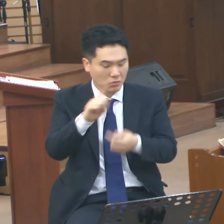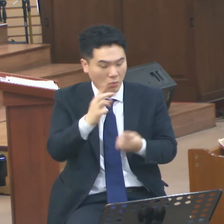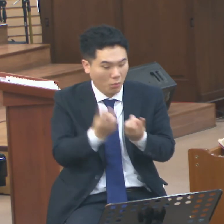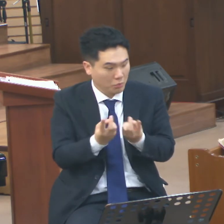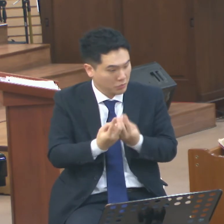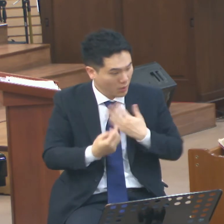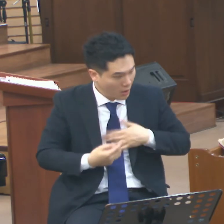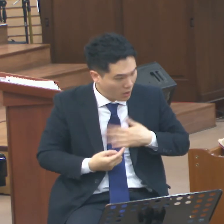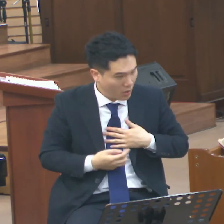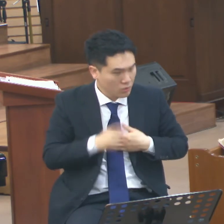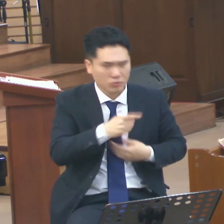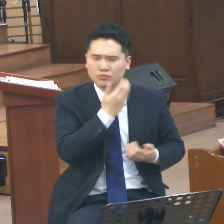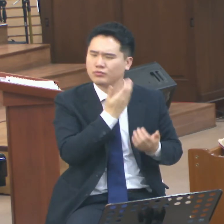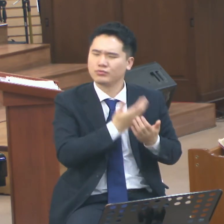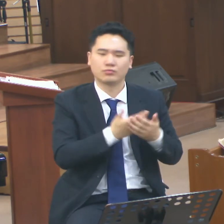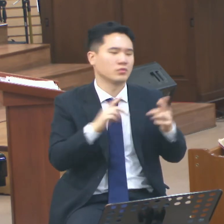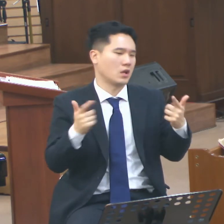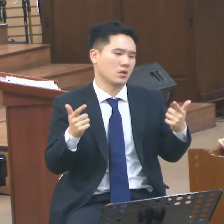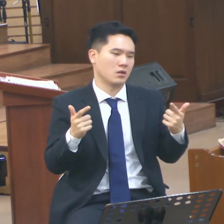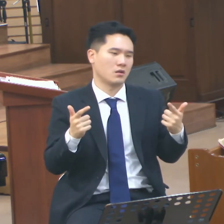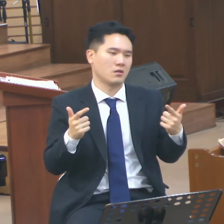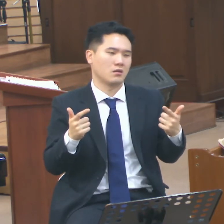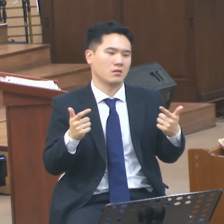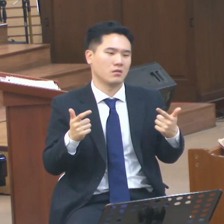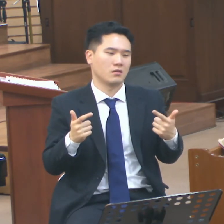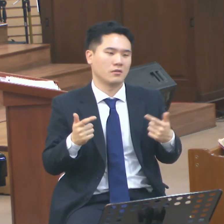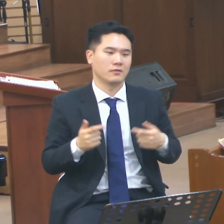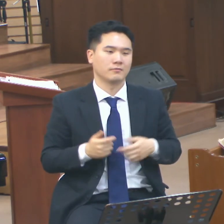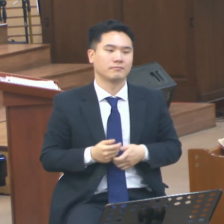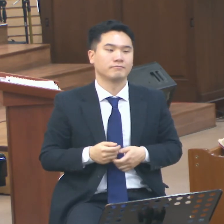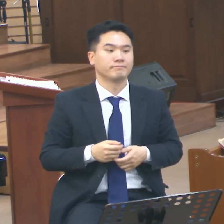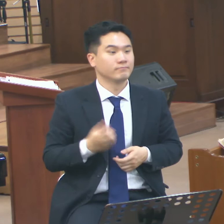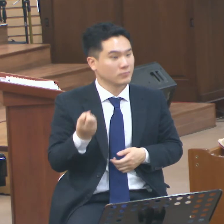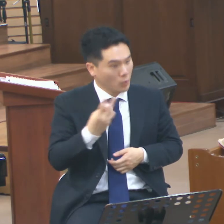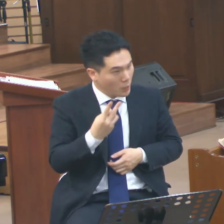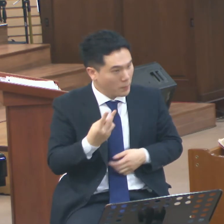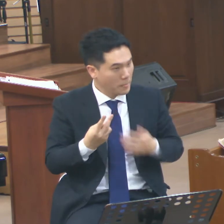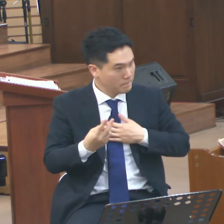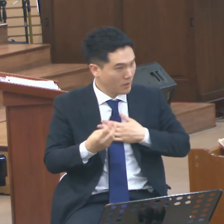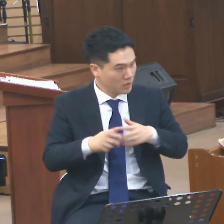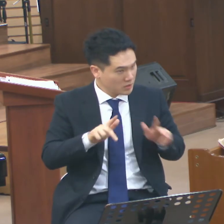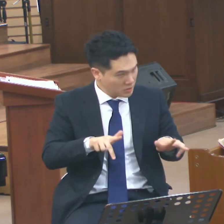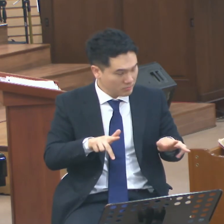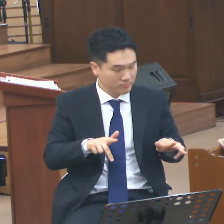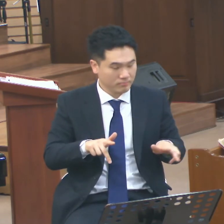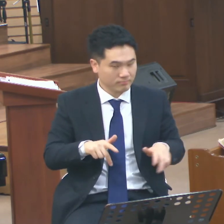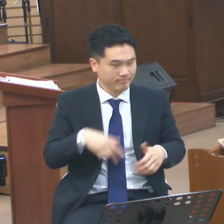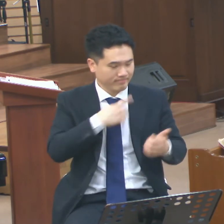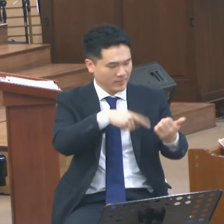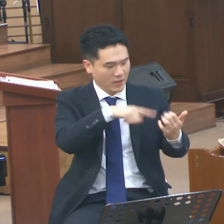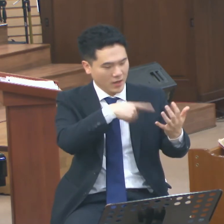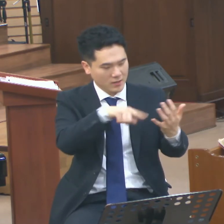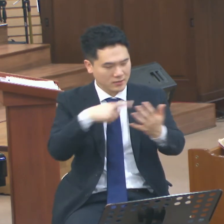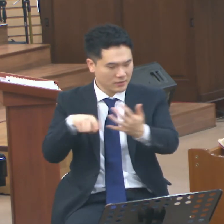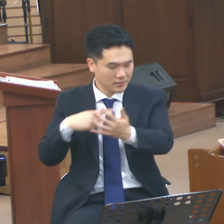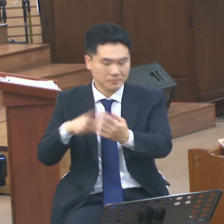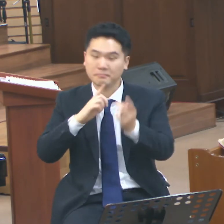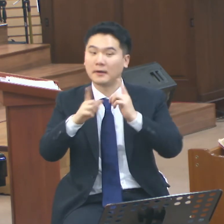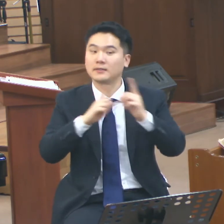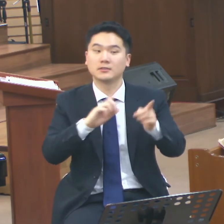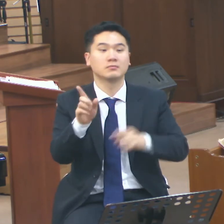아냐? 그게 중요하지 않아요. 그거는 안 들은 걸로 해요. 그리고 내가 지금 가르치는 이